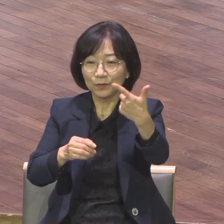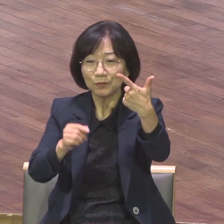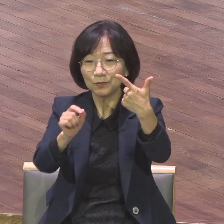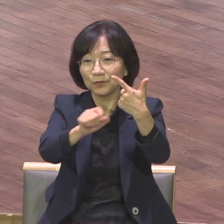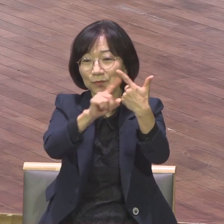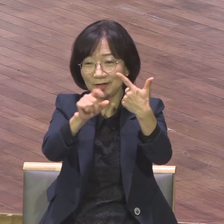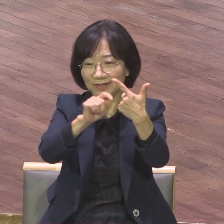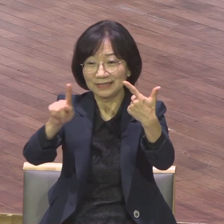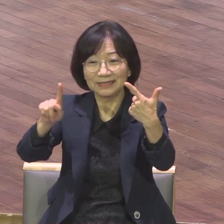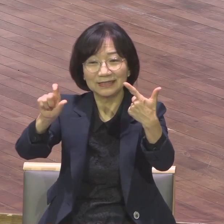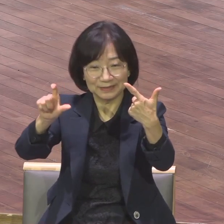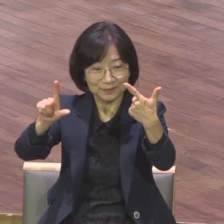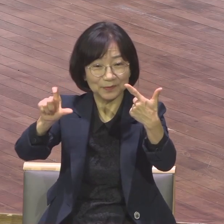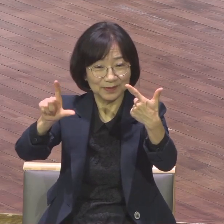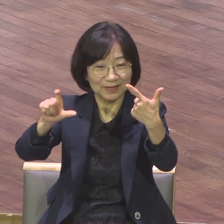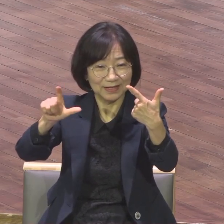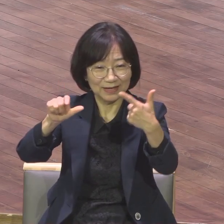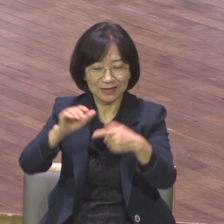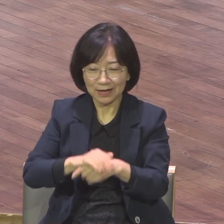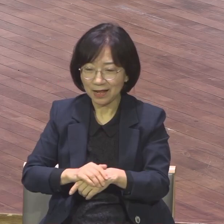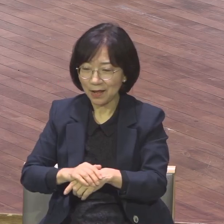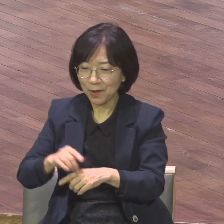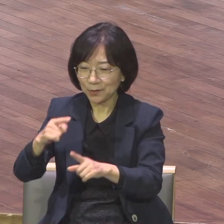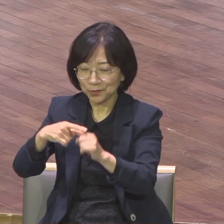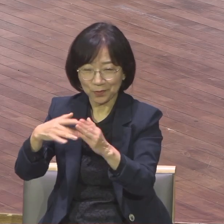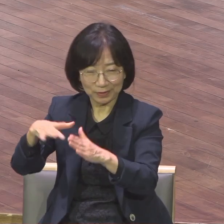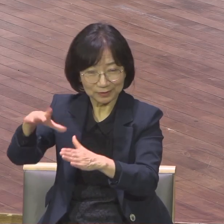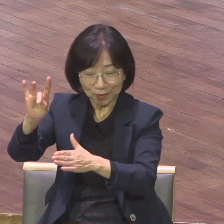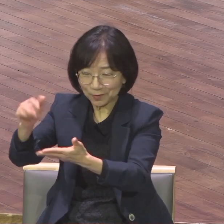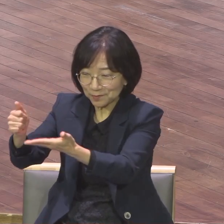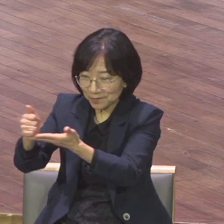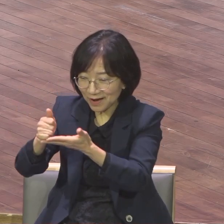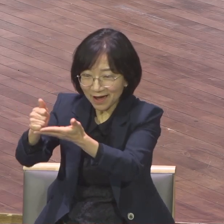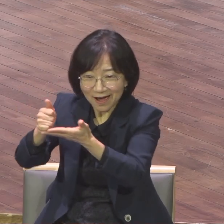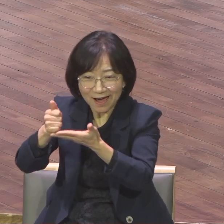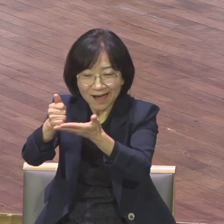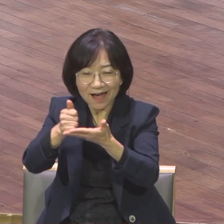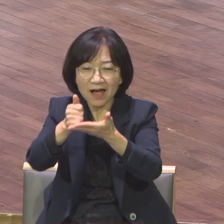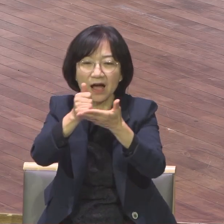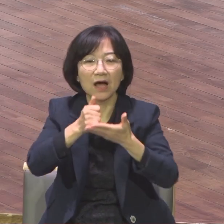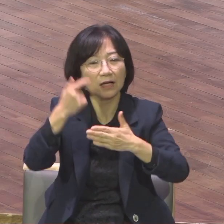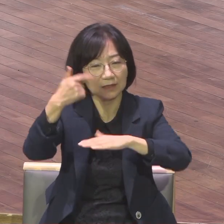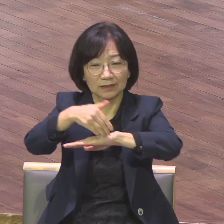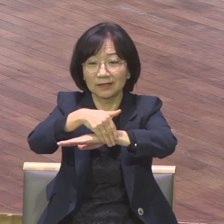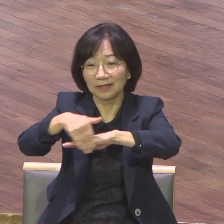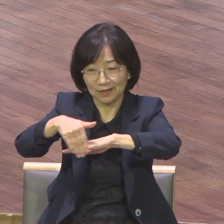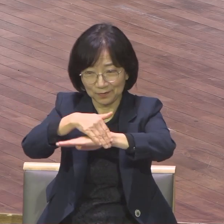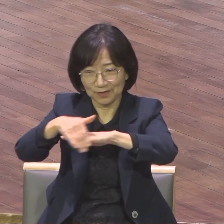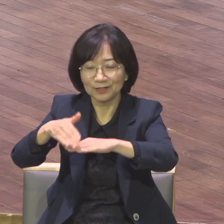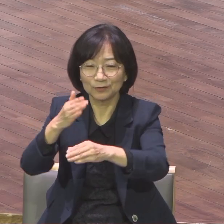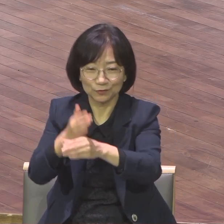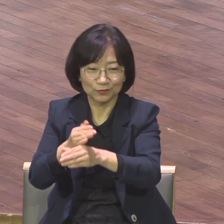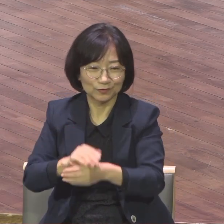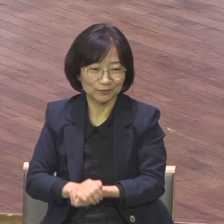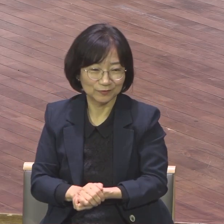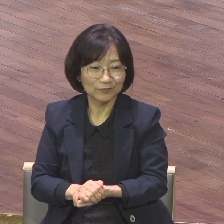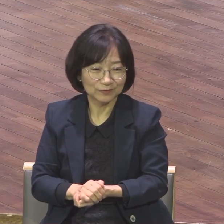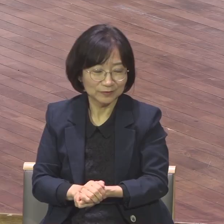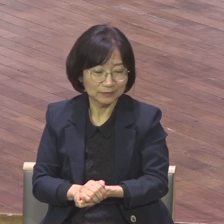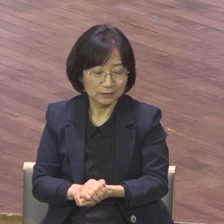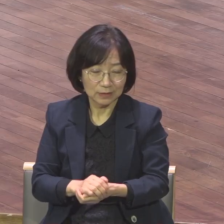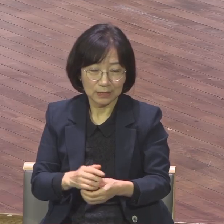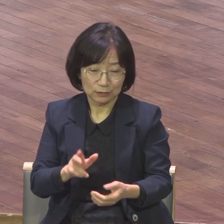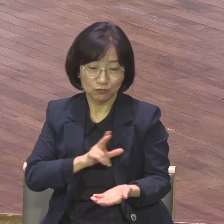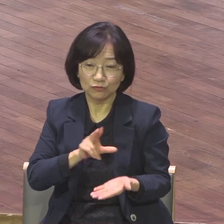D-Day를 정하고 새 생명 초청 주일 예배를 그렇게 준비하고 있어요. 회복, 새로운